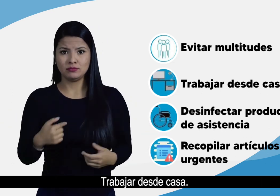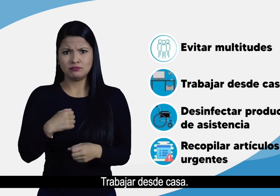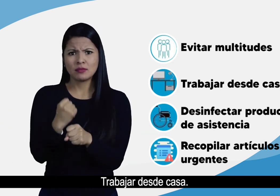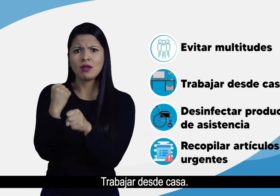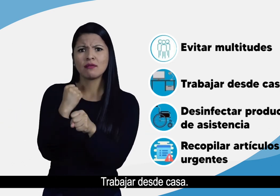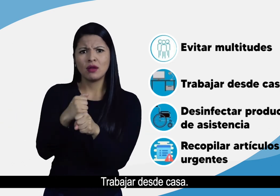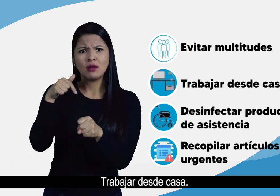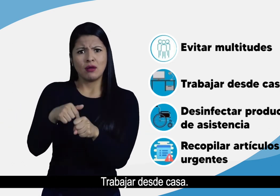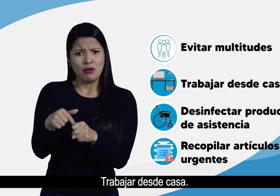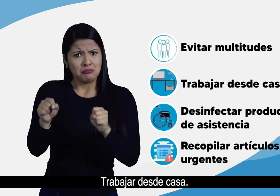Trabajar desde casa